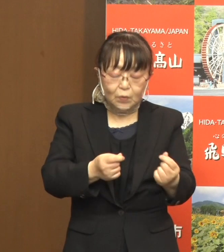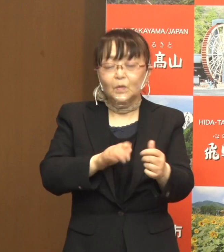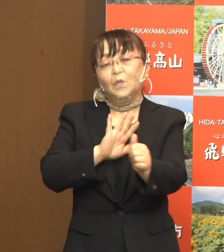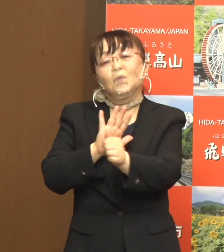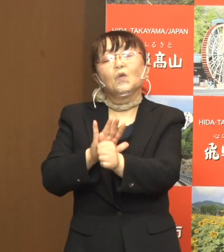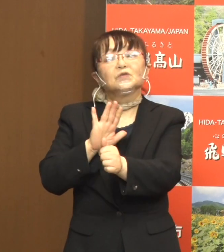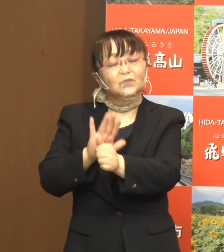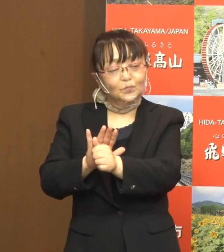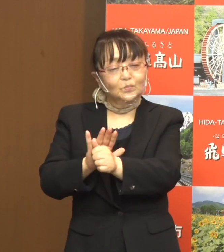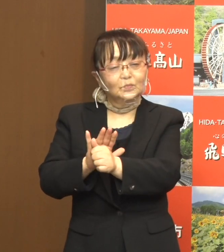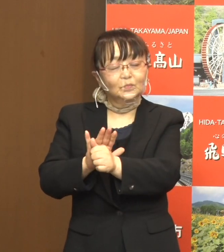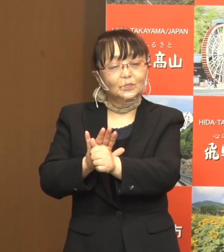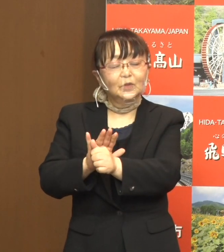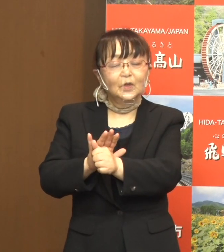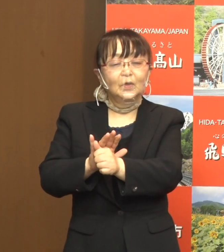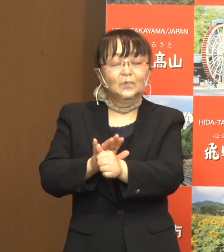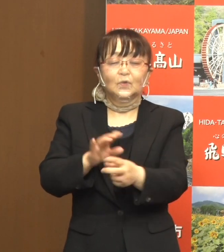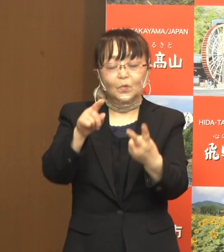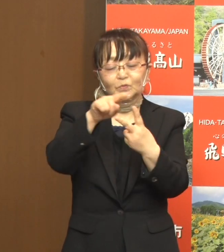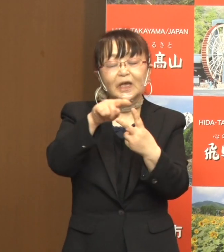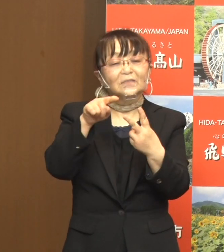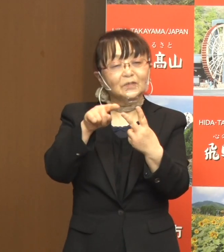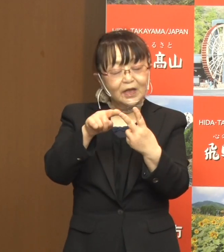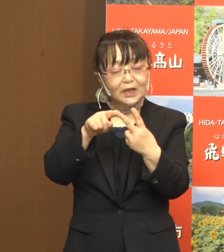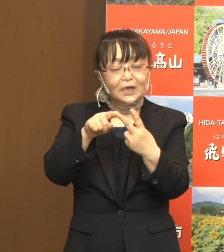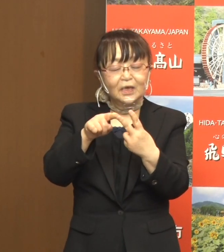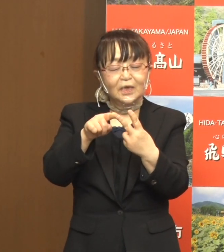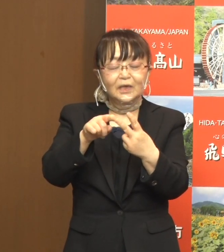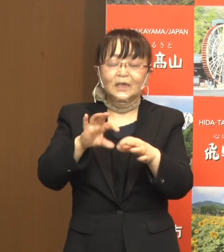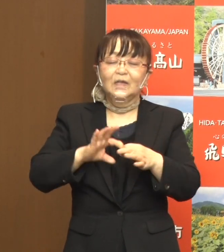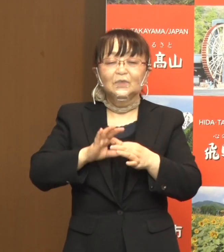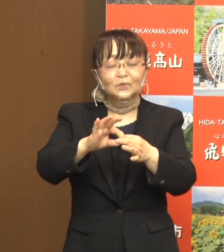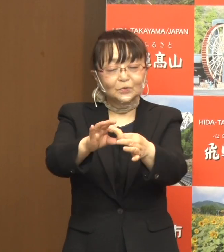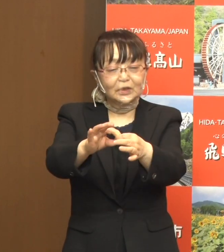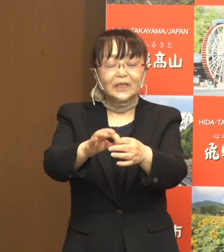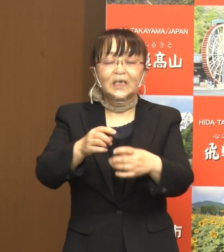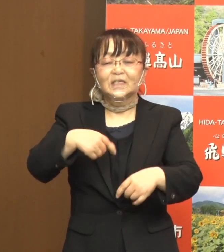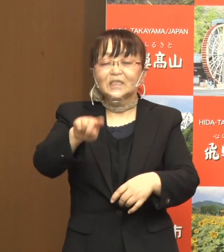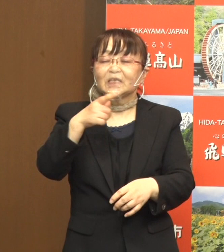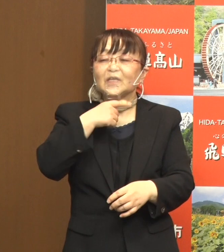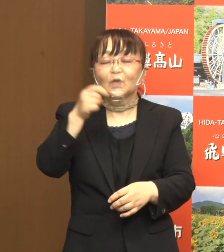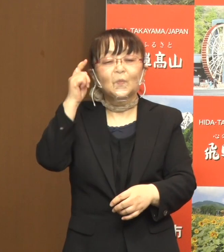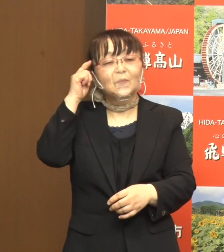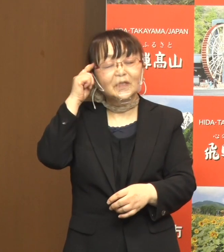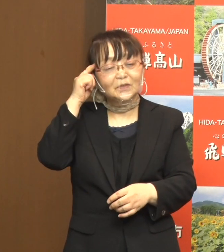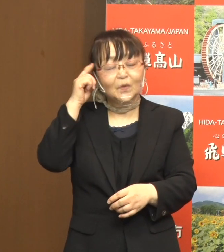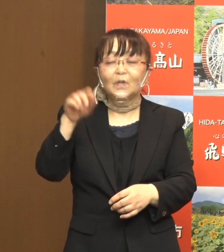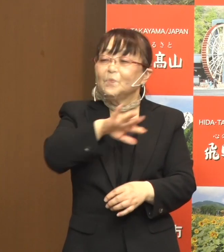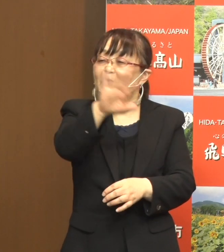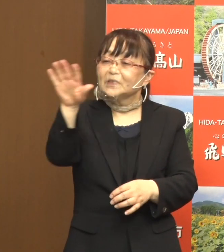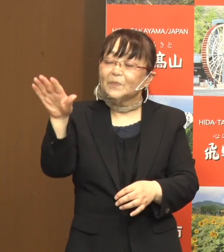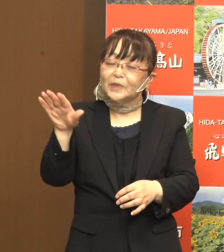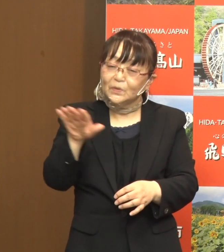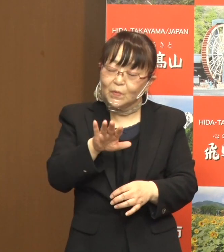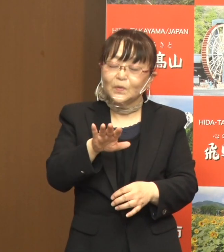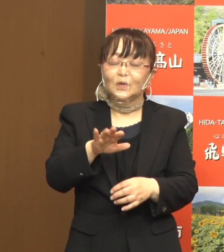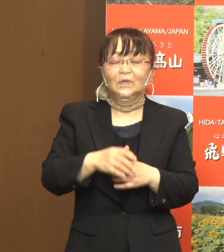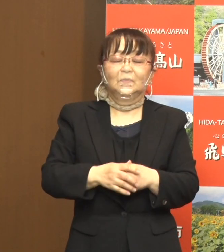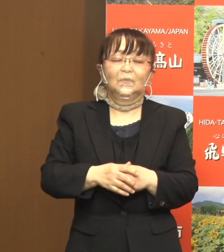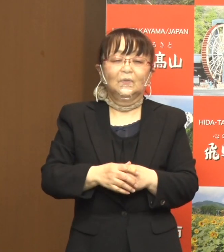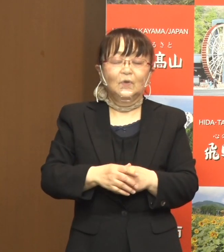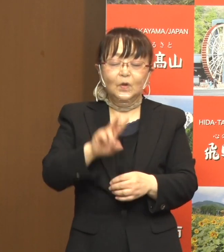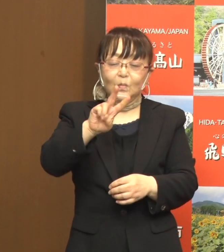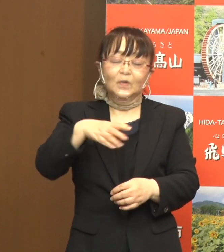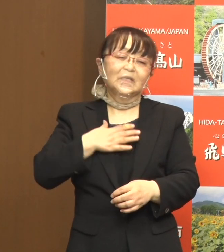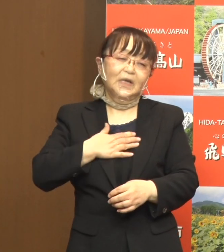両面でですね今後とのせいか制作を続けて参りたいと思っておりますので皆さま方のいろんな面でのご